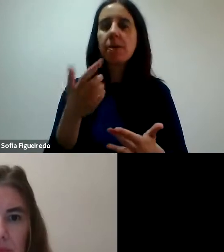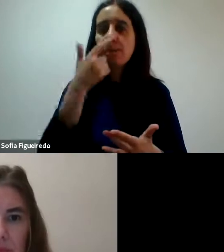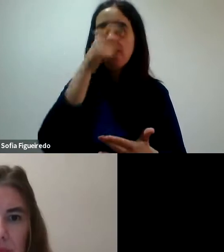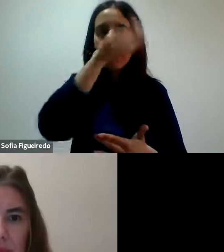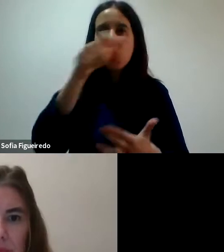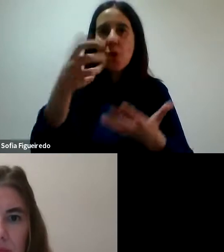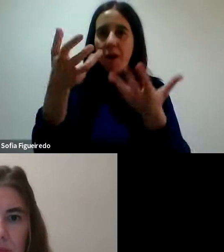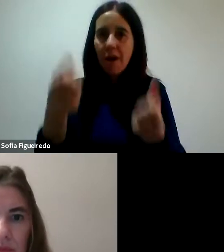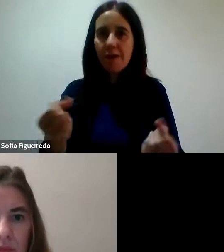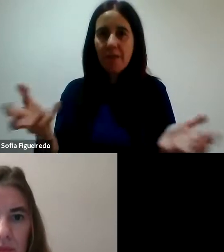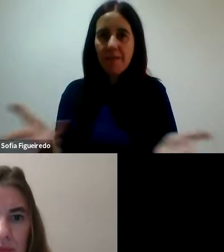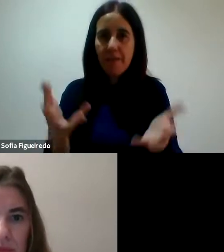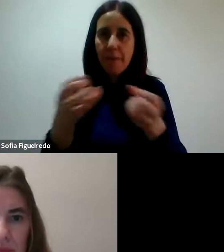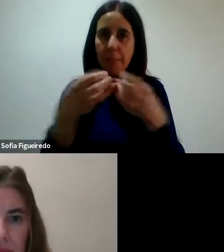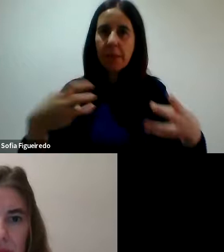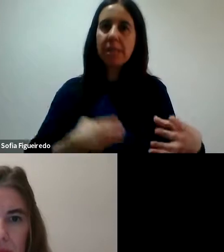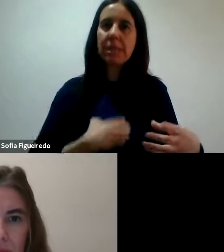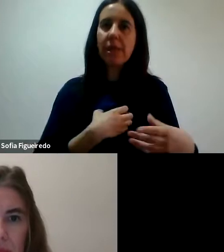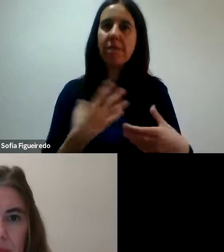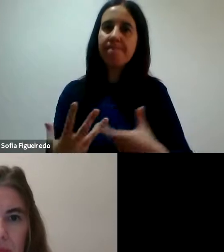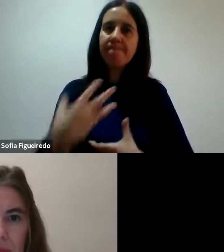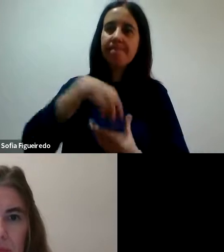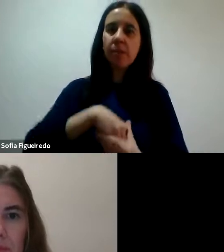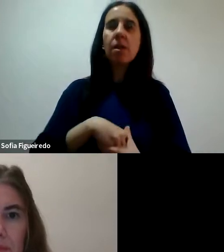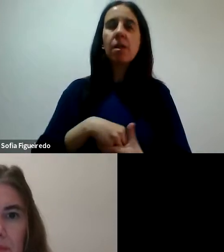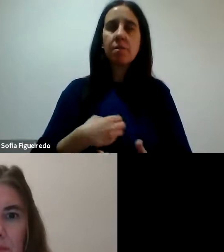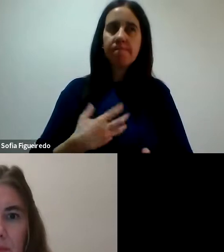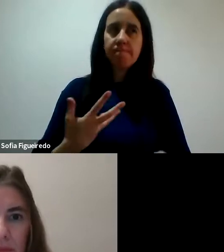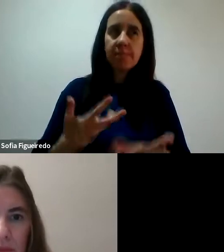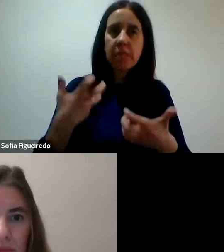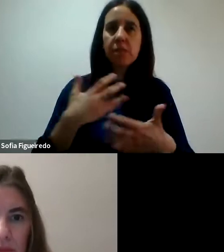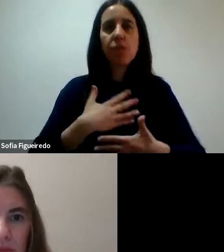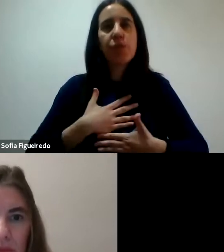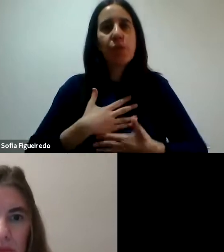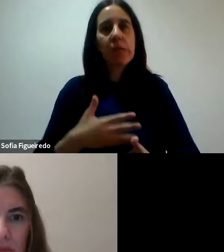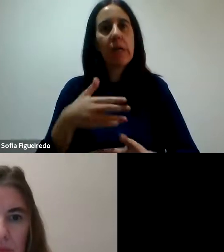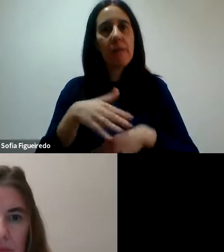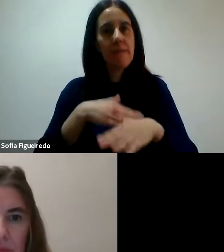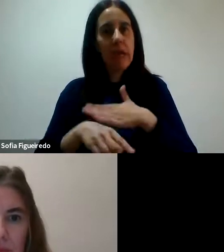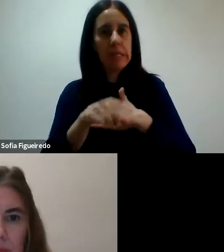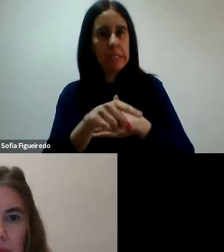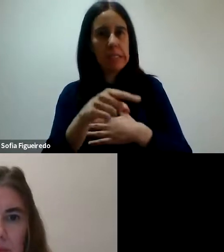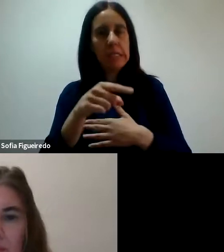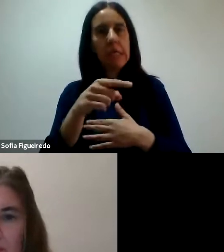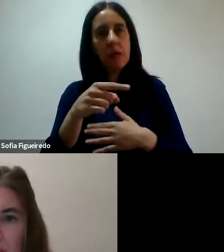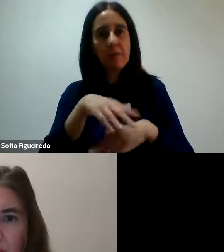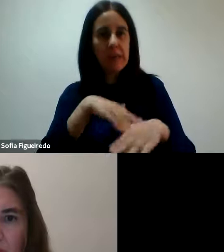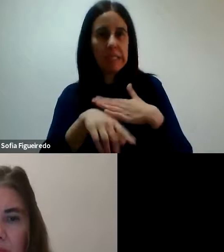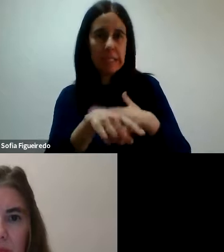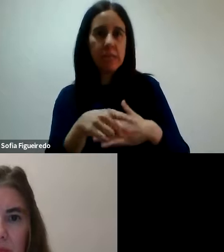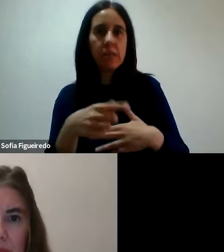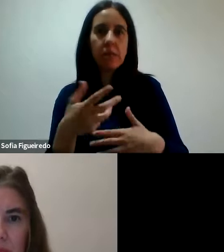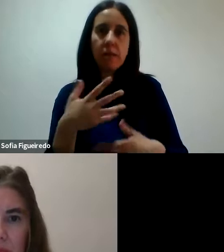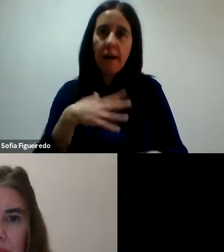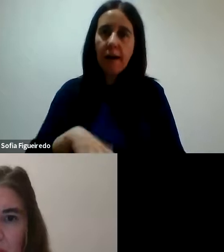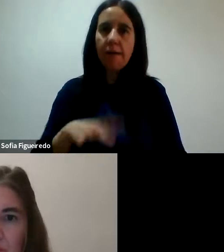se sinta impactada, que tenha vontade de fazer este tipo de ações, que queira realizar este tipo de ações. Portanto, nós temos que pensar, temos